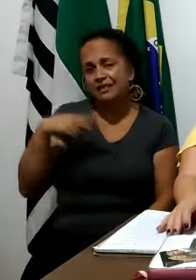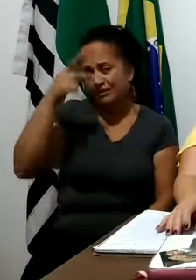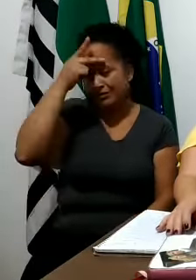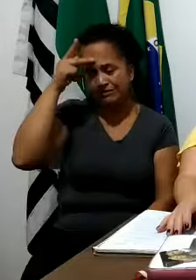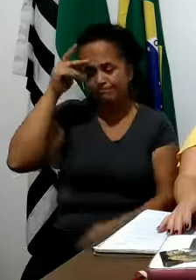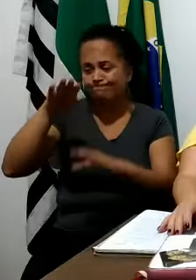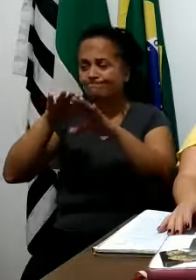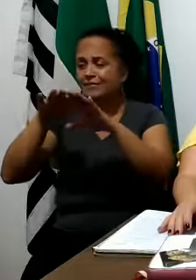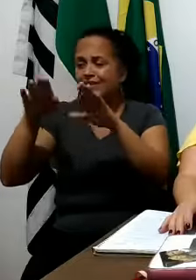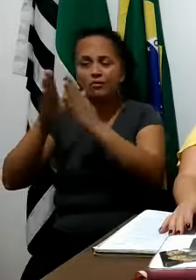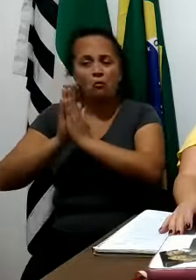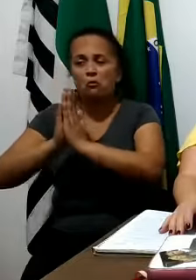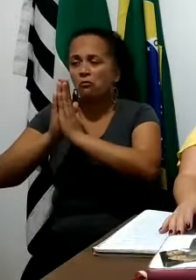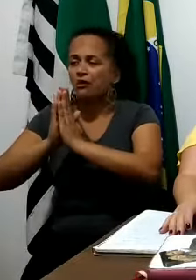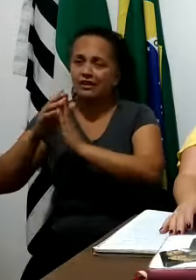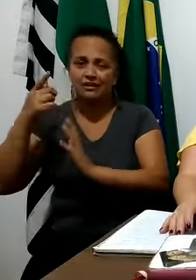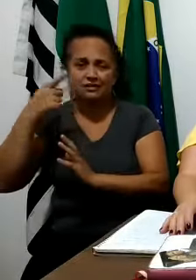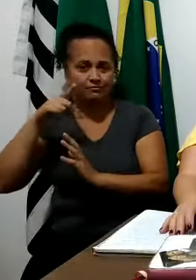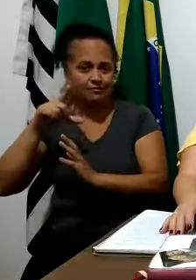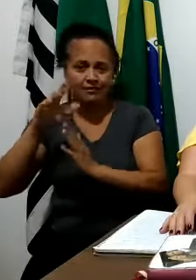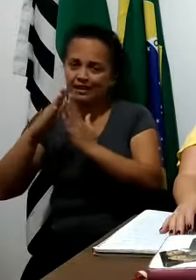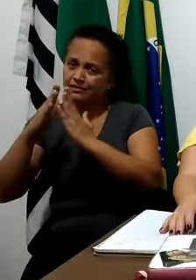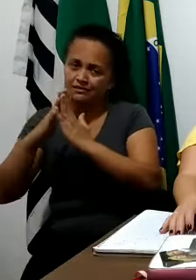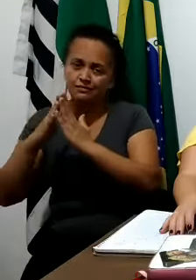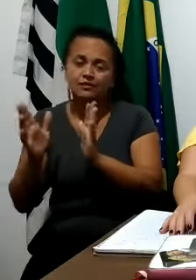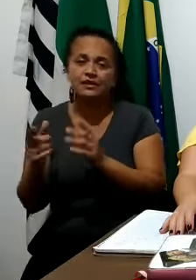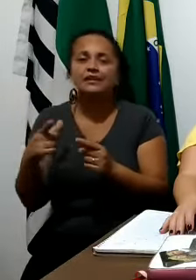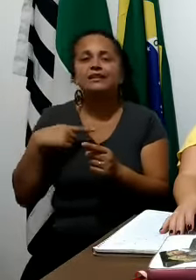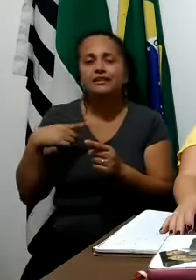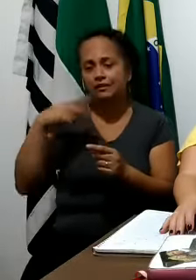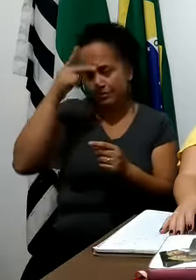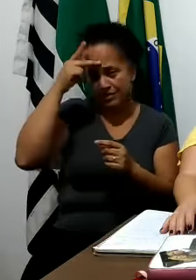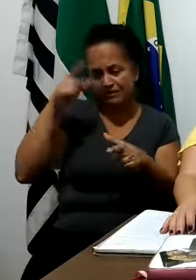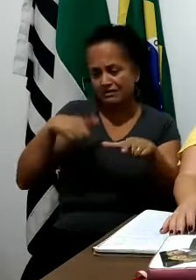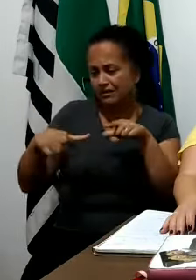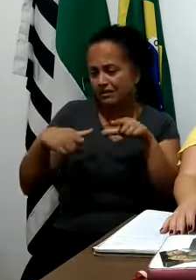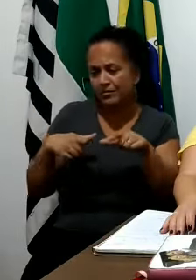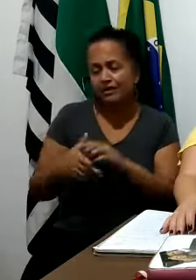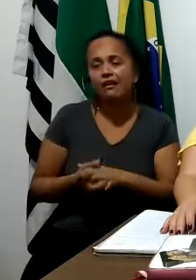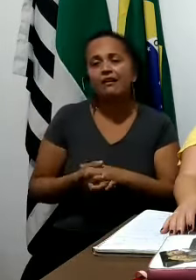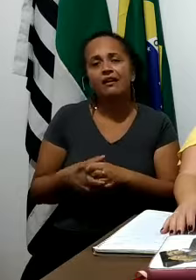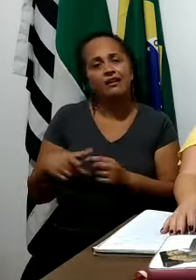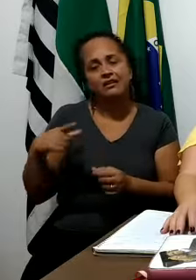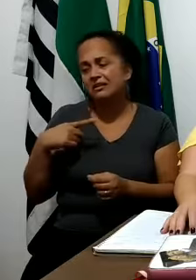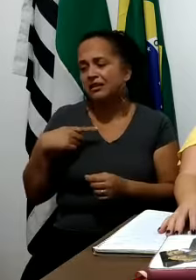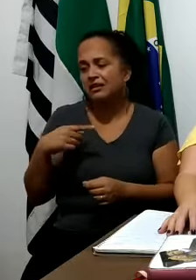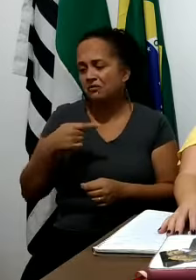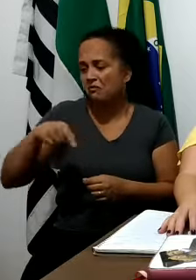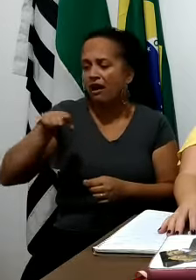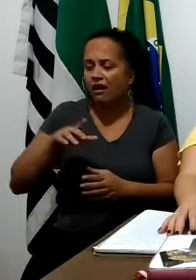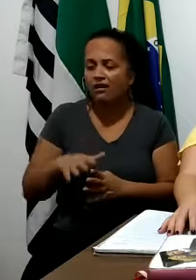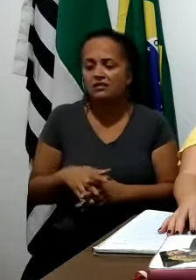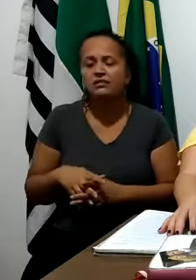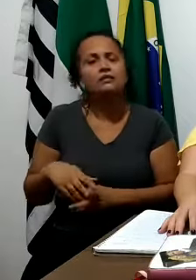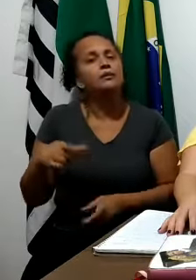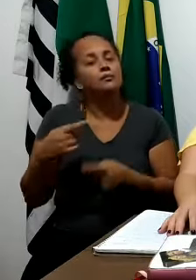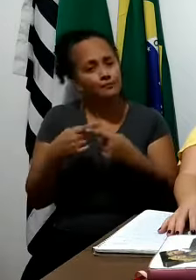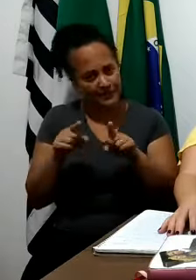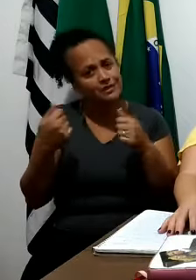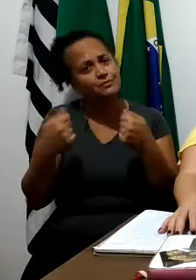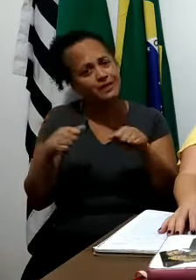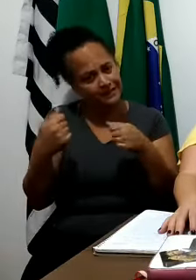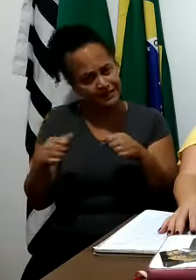para trabalhar, outro sai para... Mas tem um momento, não é possível que não tenha um momento que tá vocês em casa todos